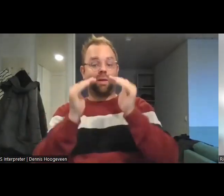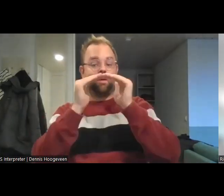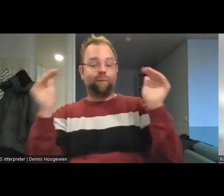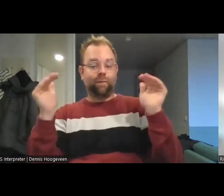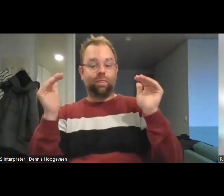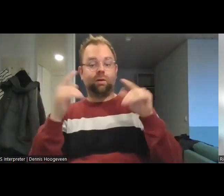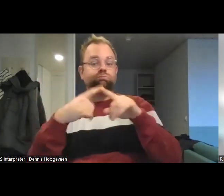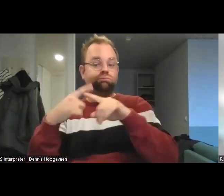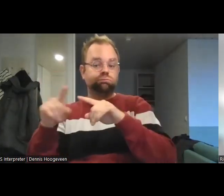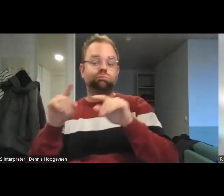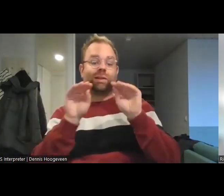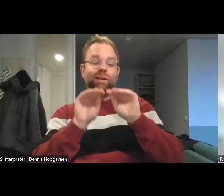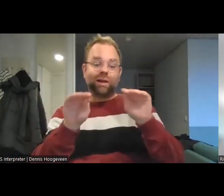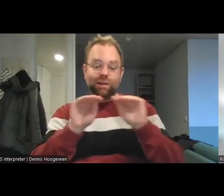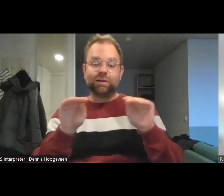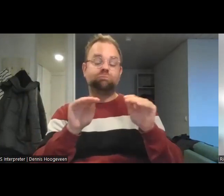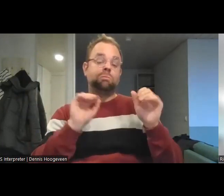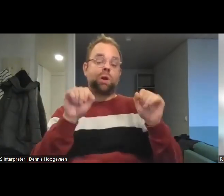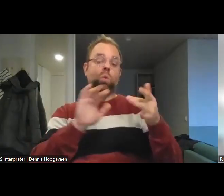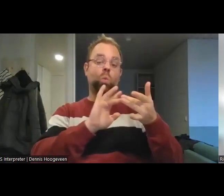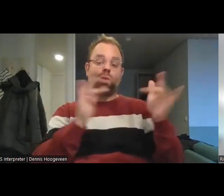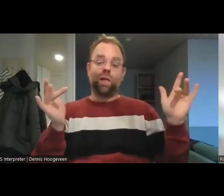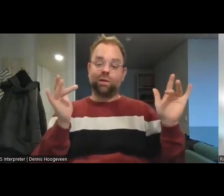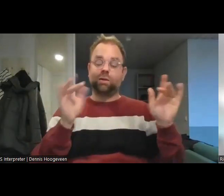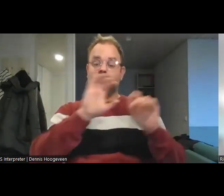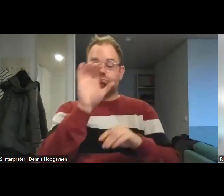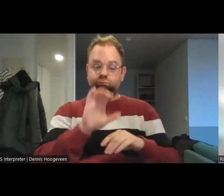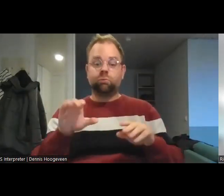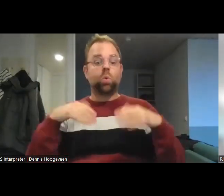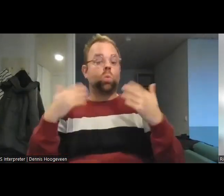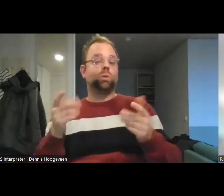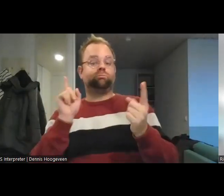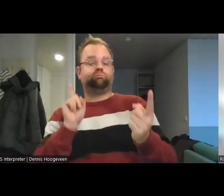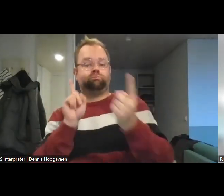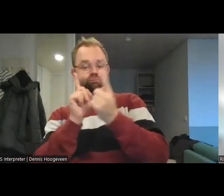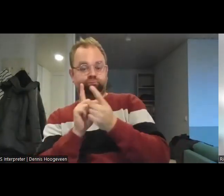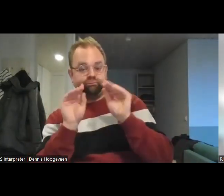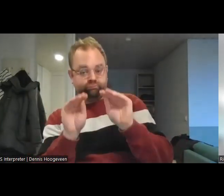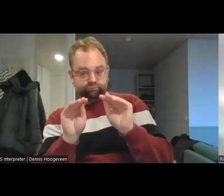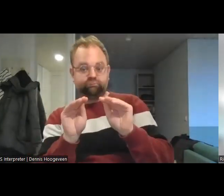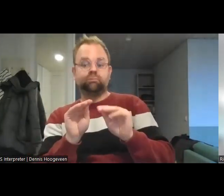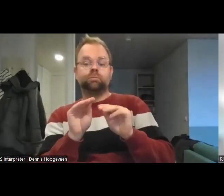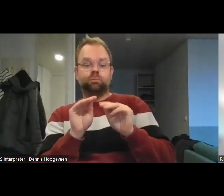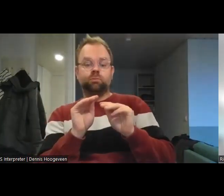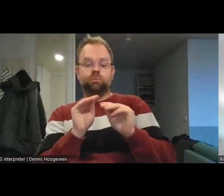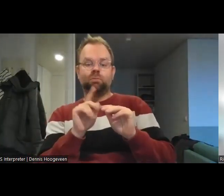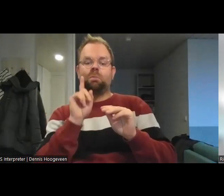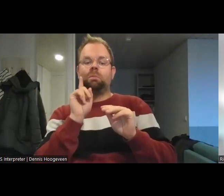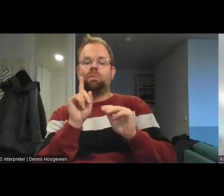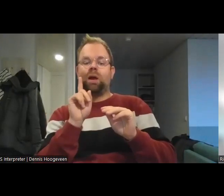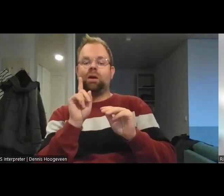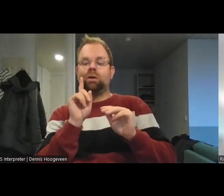des formations en personne, pour peu de personnes bien sûr, parce qu'il est très